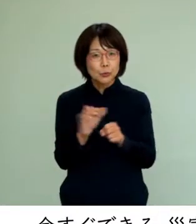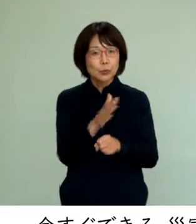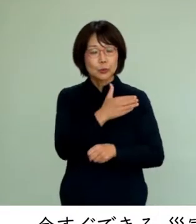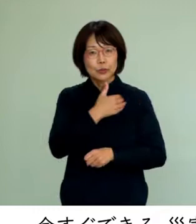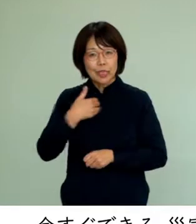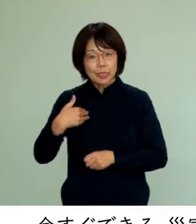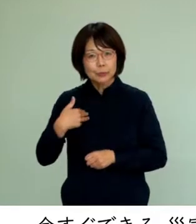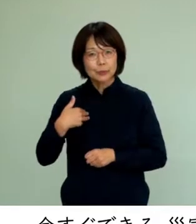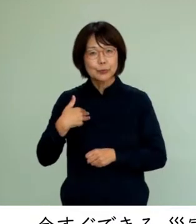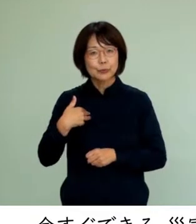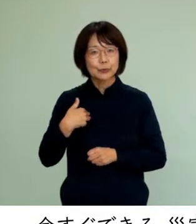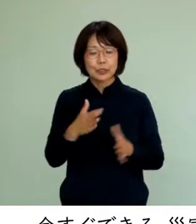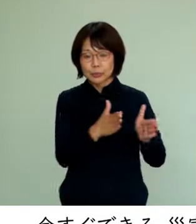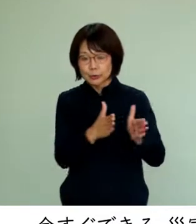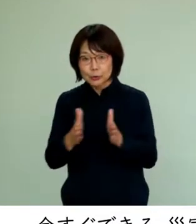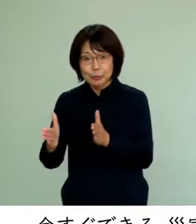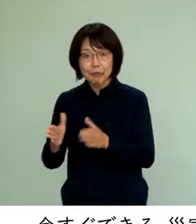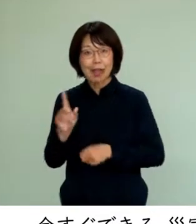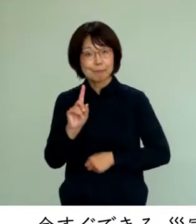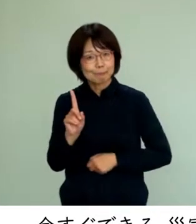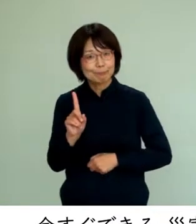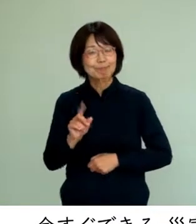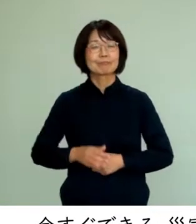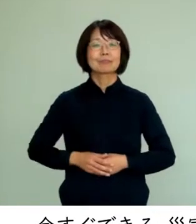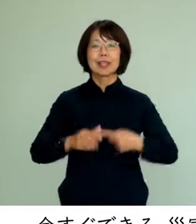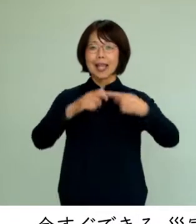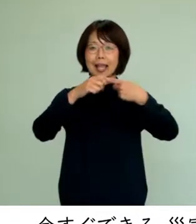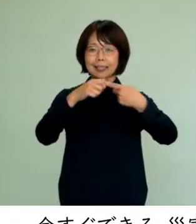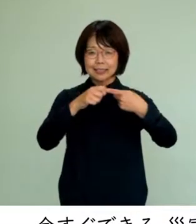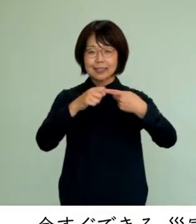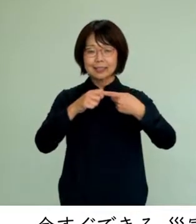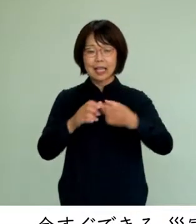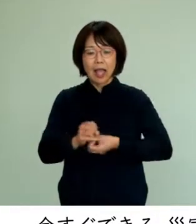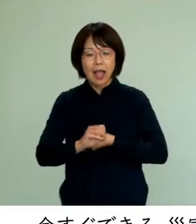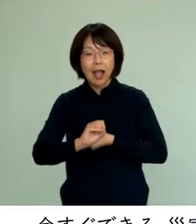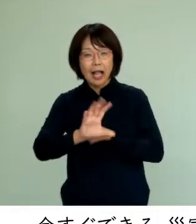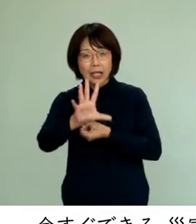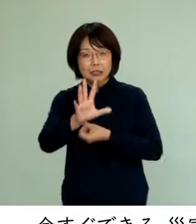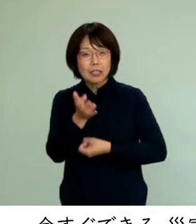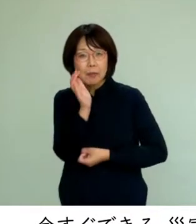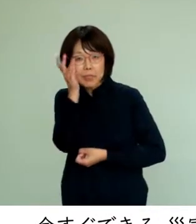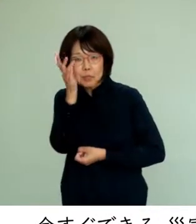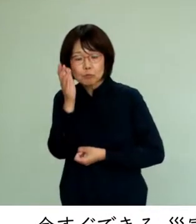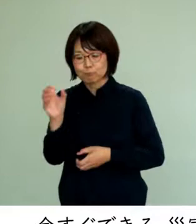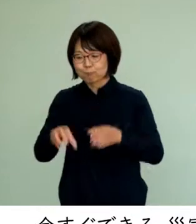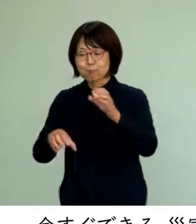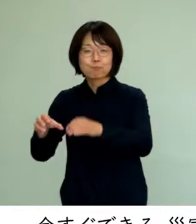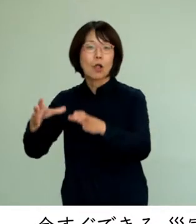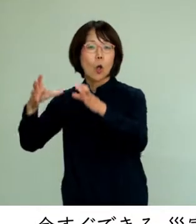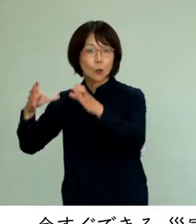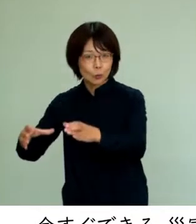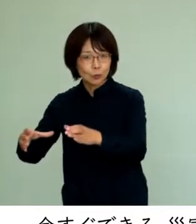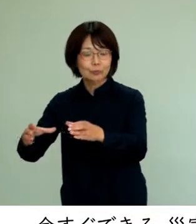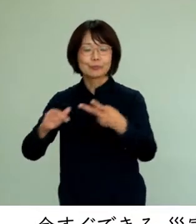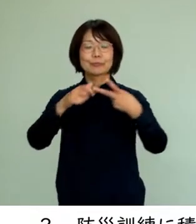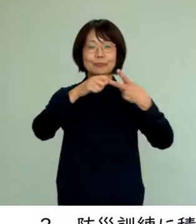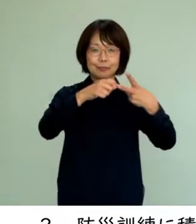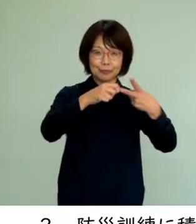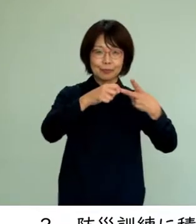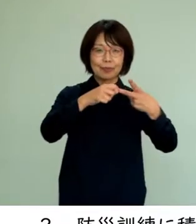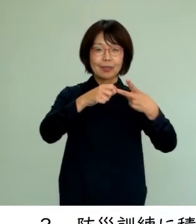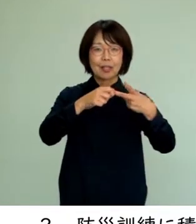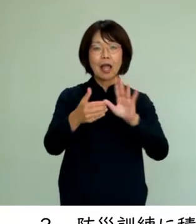今すぐできる災害への備えは、1、非常持ち出し品の準備。